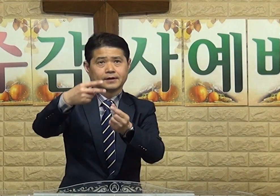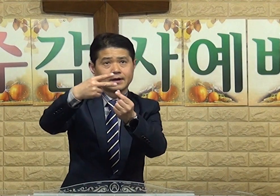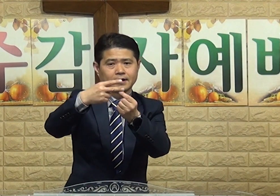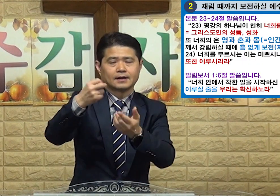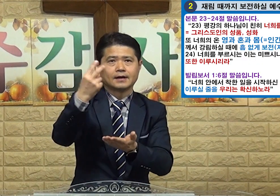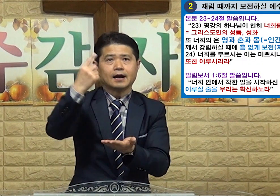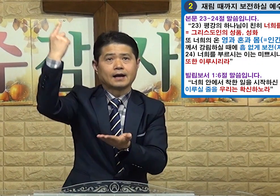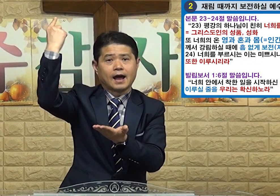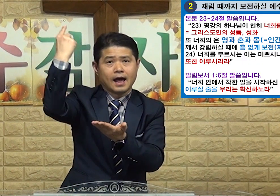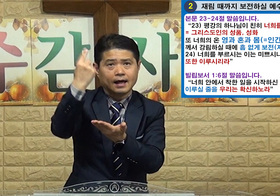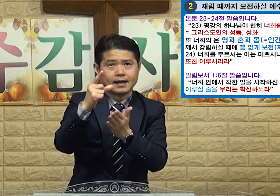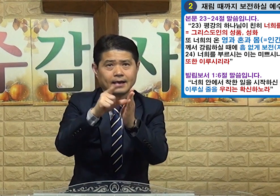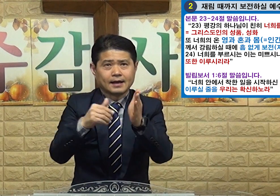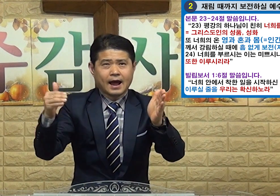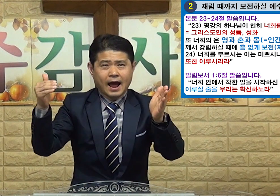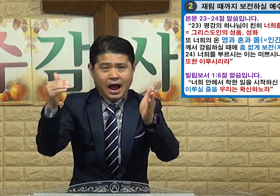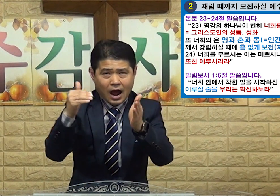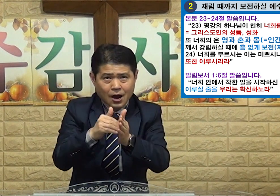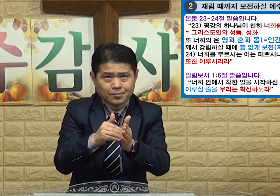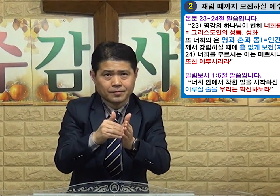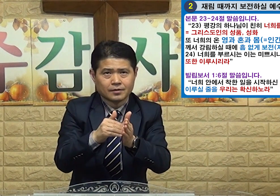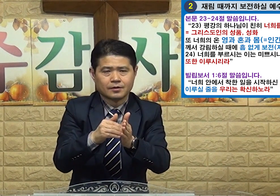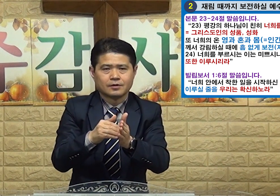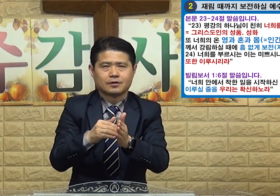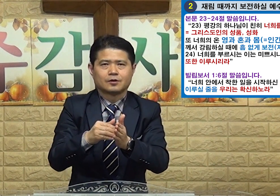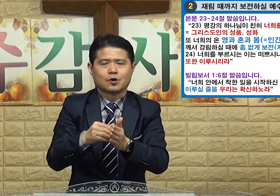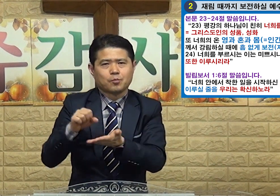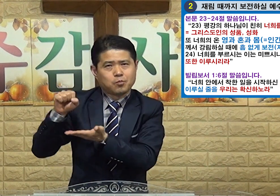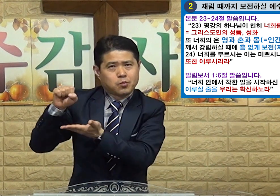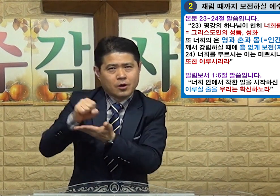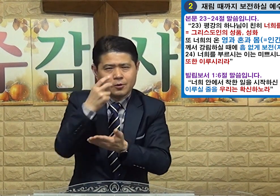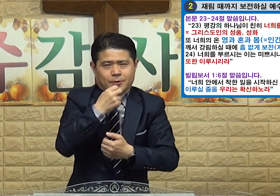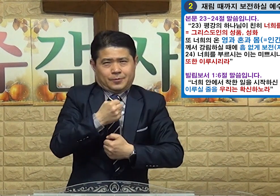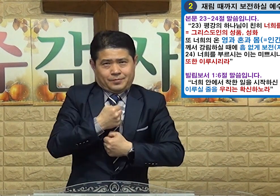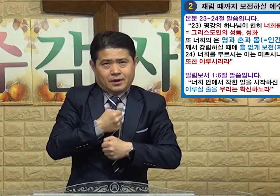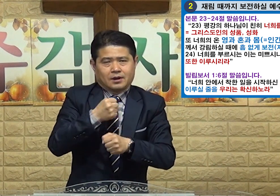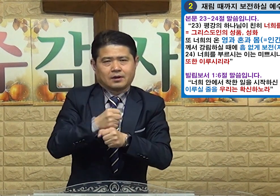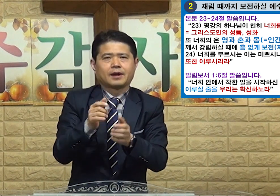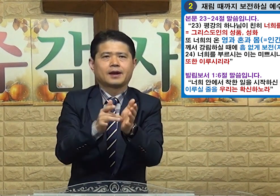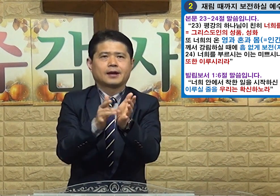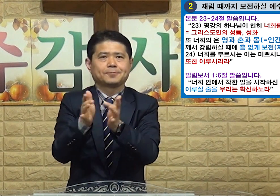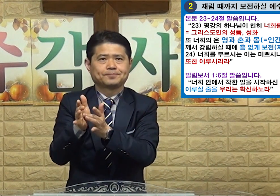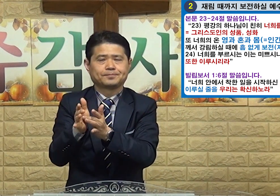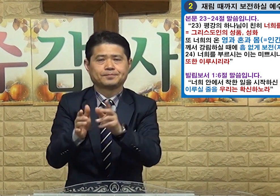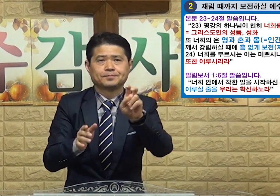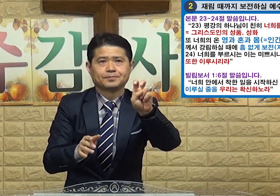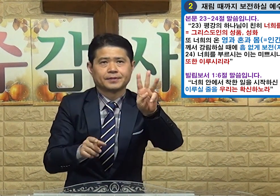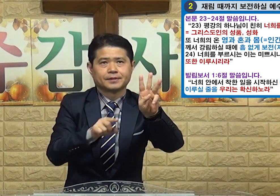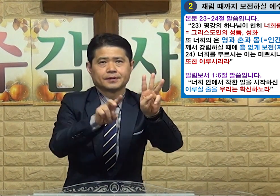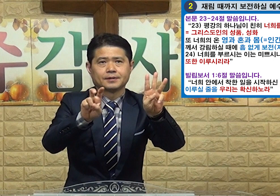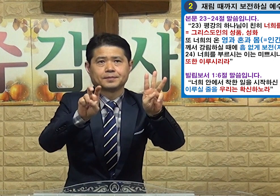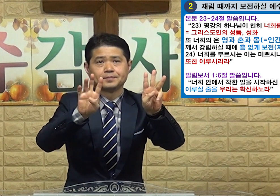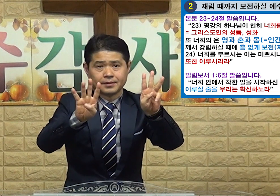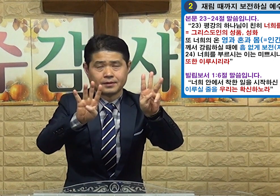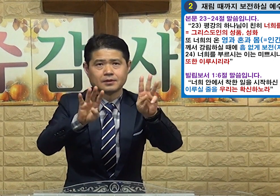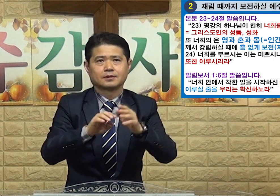두 번째는 재림 때까지 보존하실 예수님입니다.